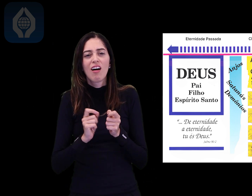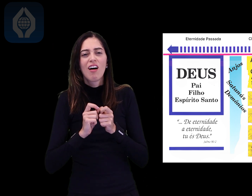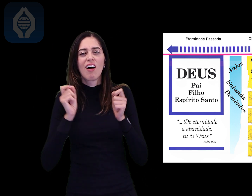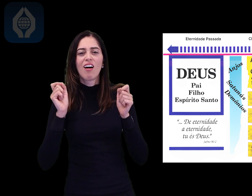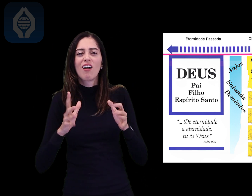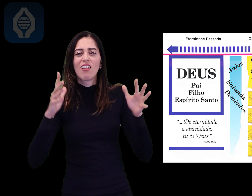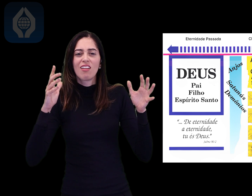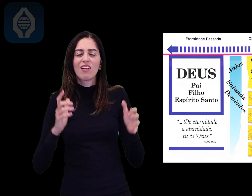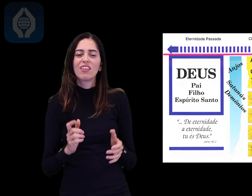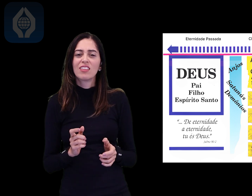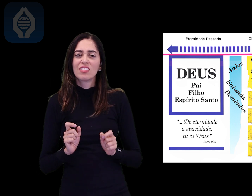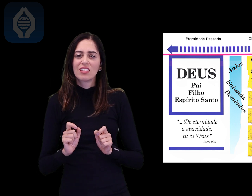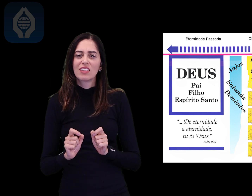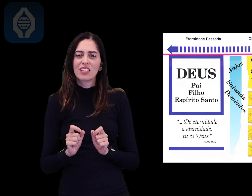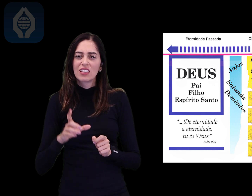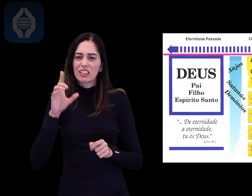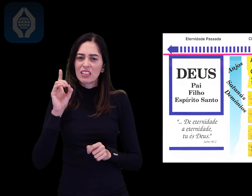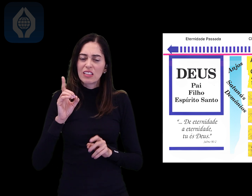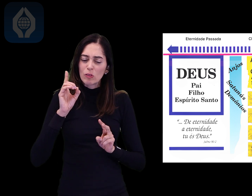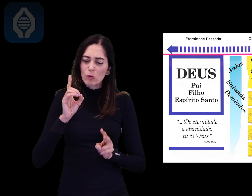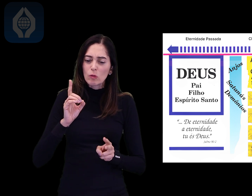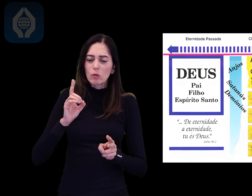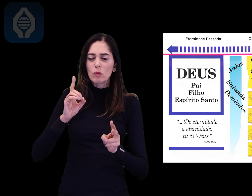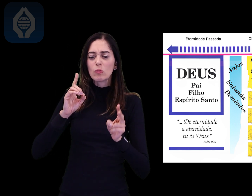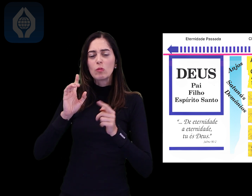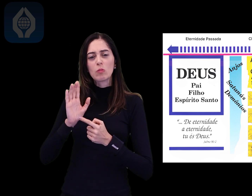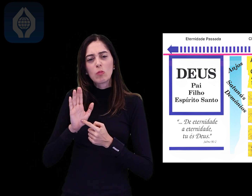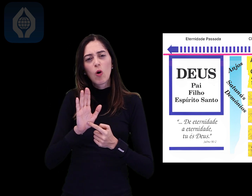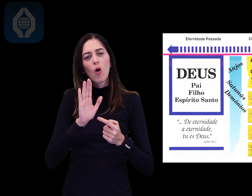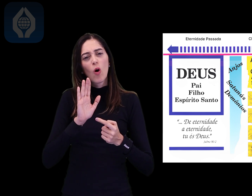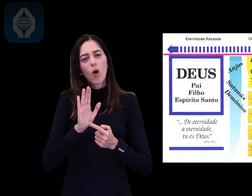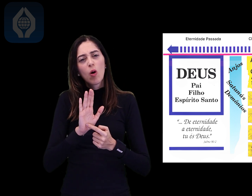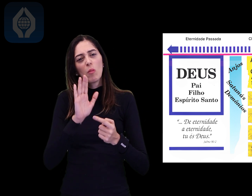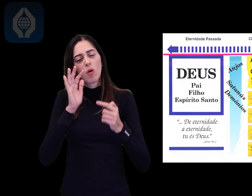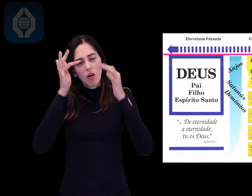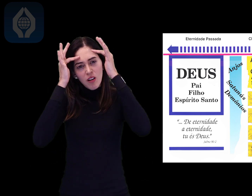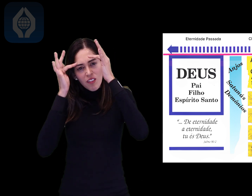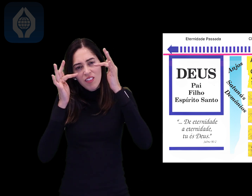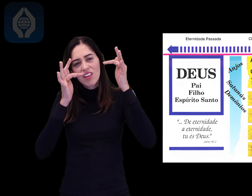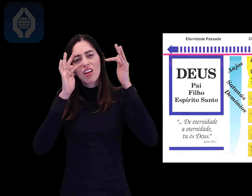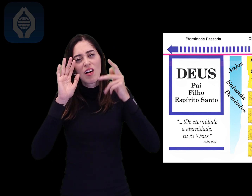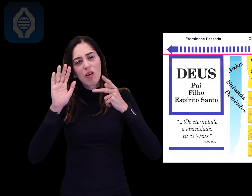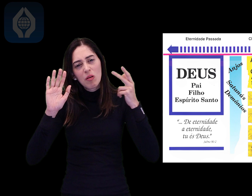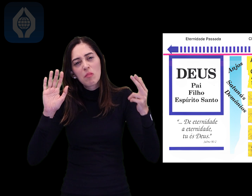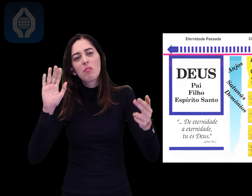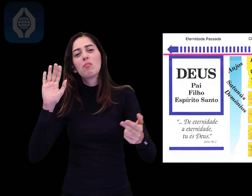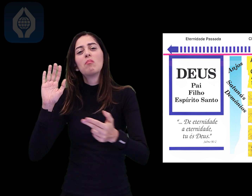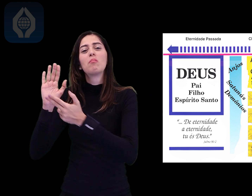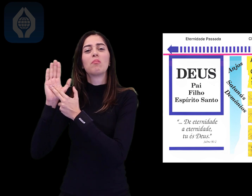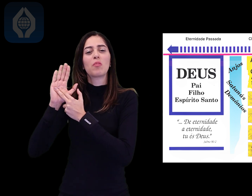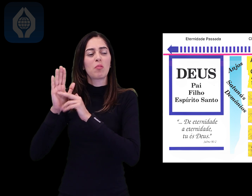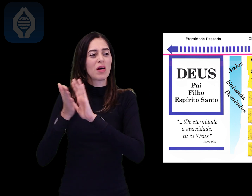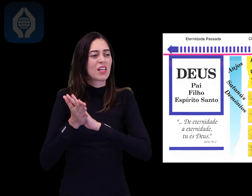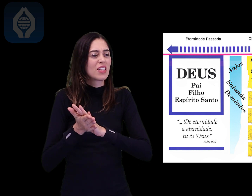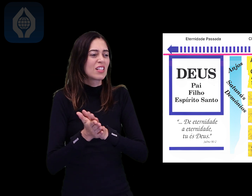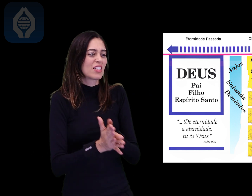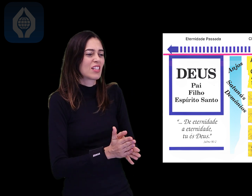Deus também continuou a mostrar sua fidelidade com a promessa de nunca mais destruir a terra através de